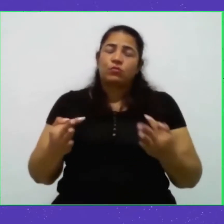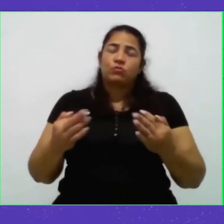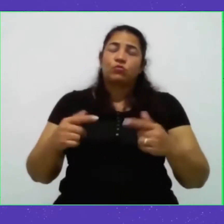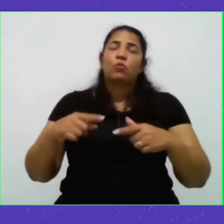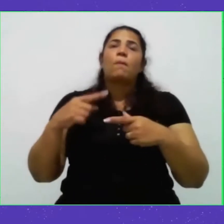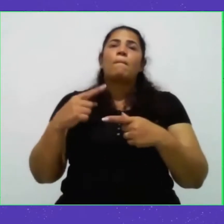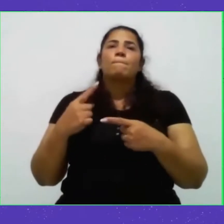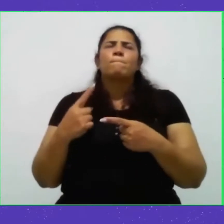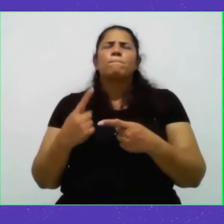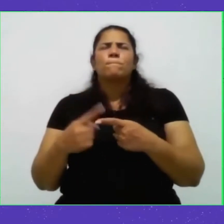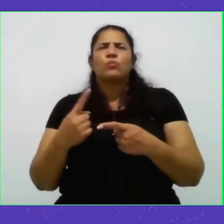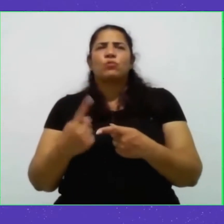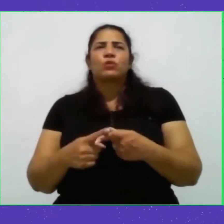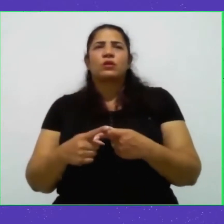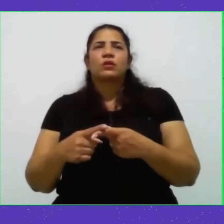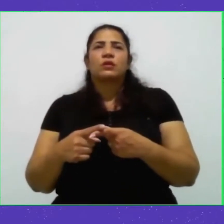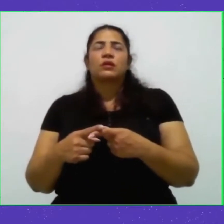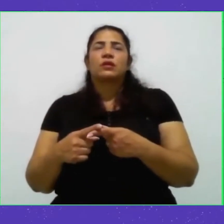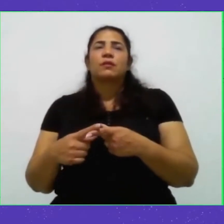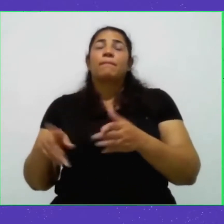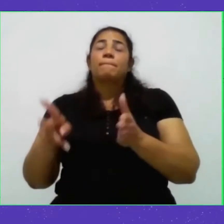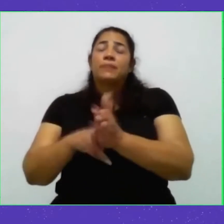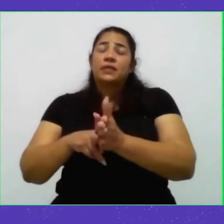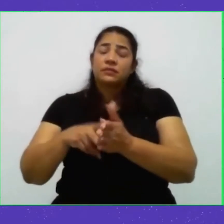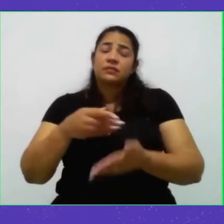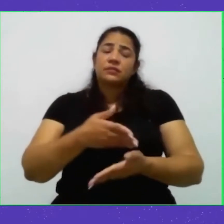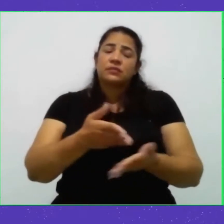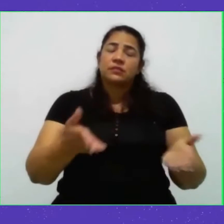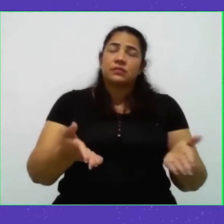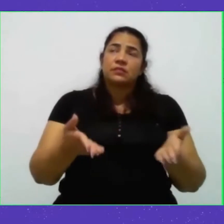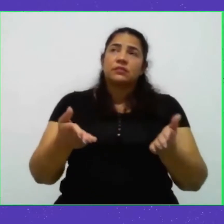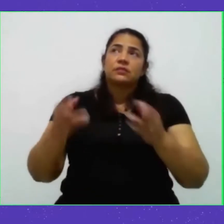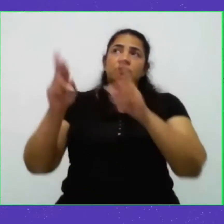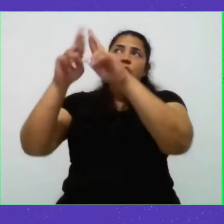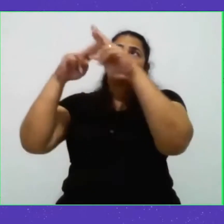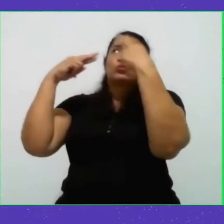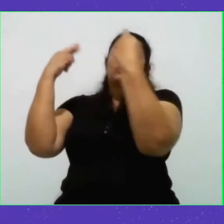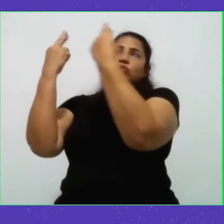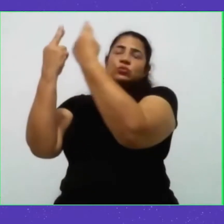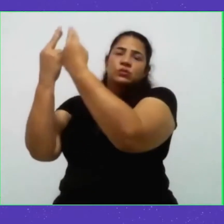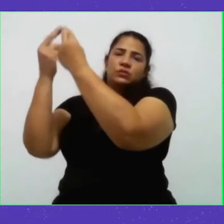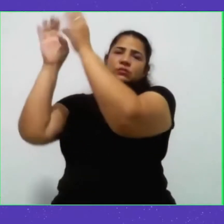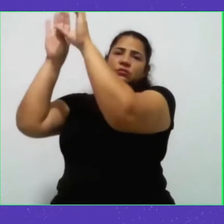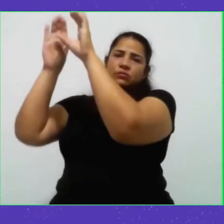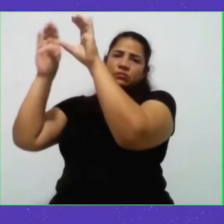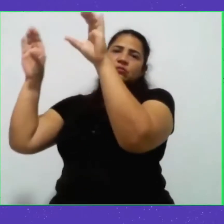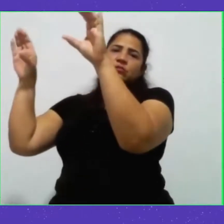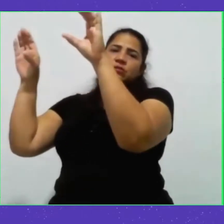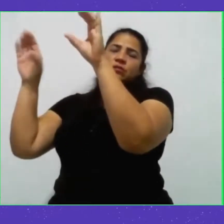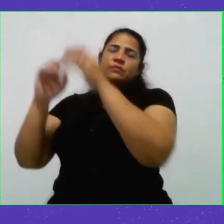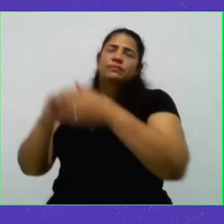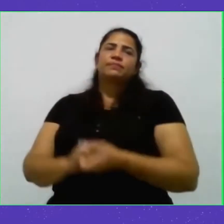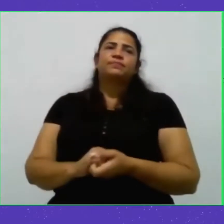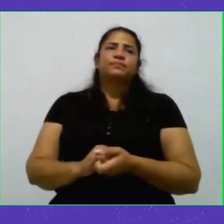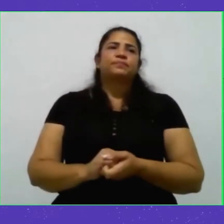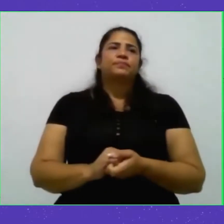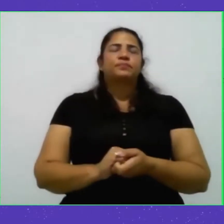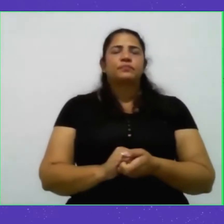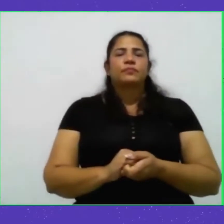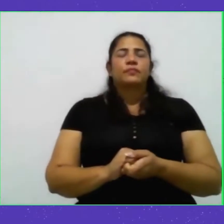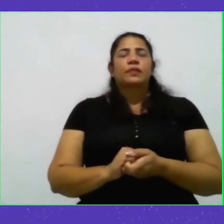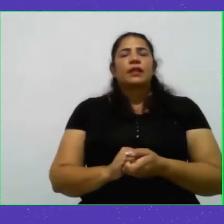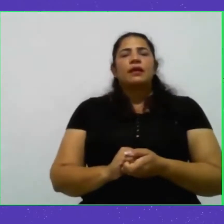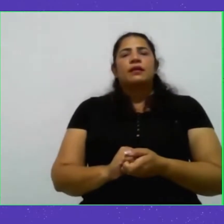bem-aventurado, essa palavra aqui na verdade é feliz. Felizes. Então,